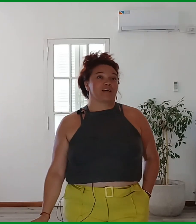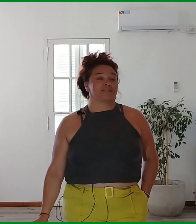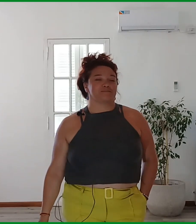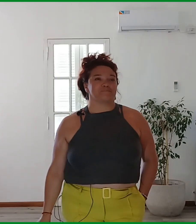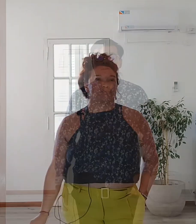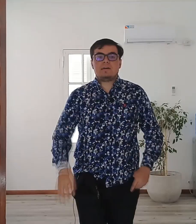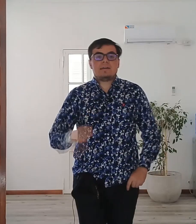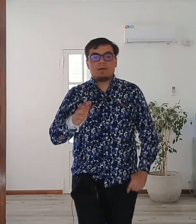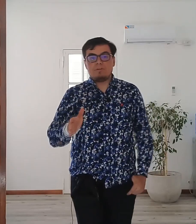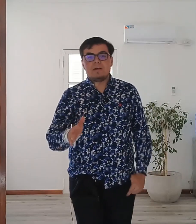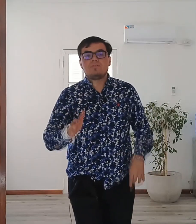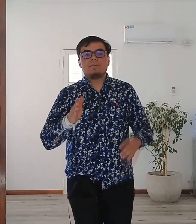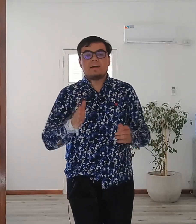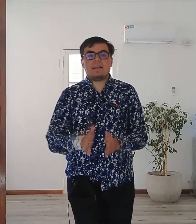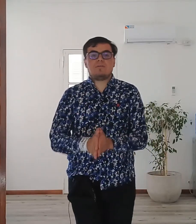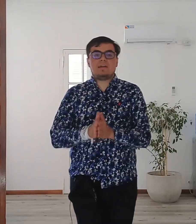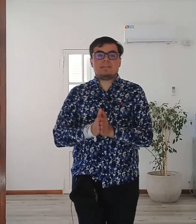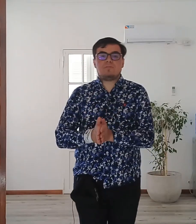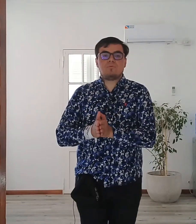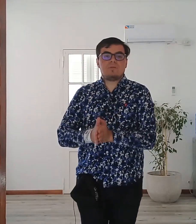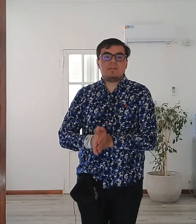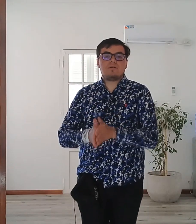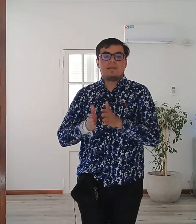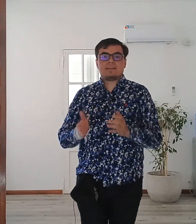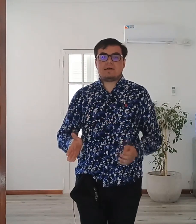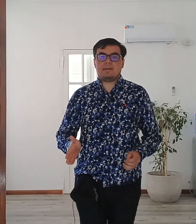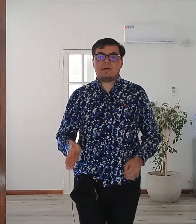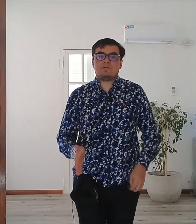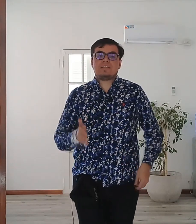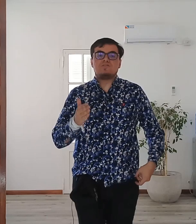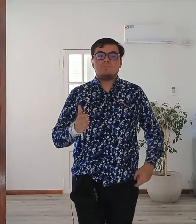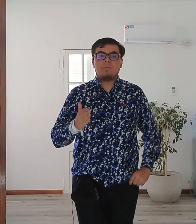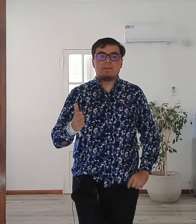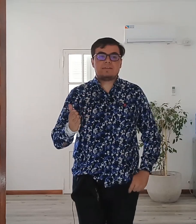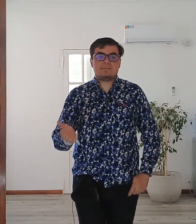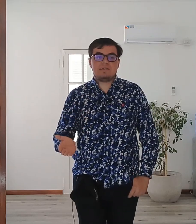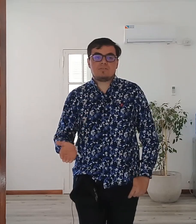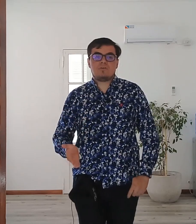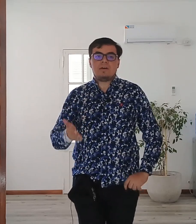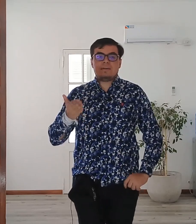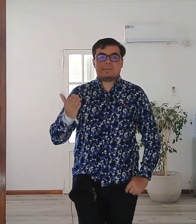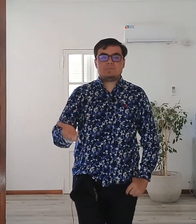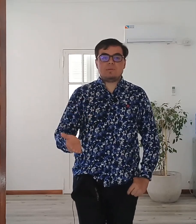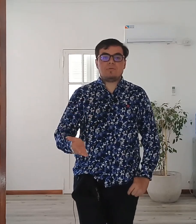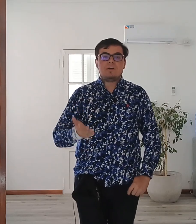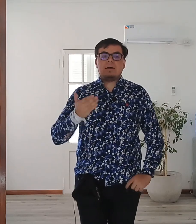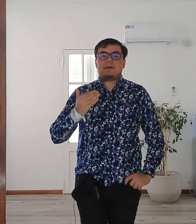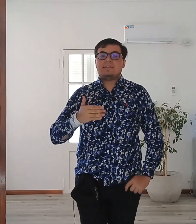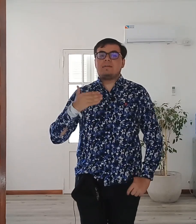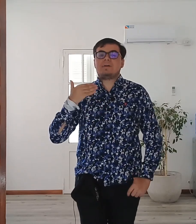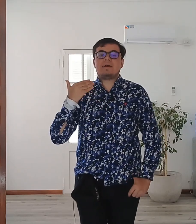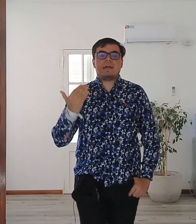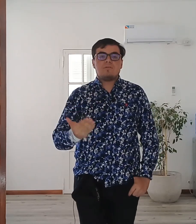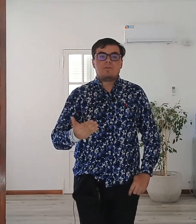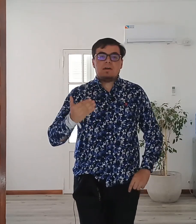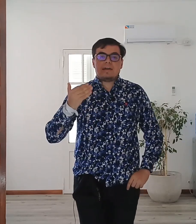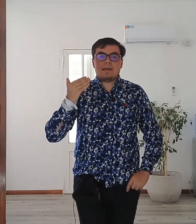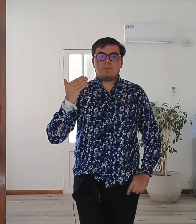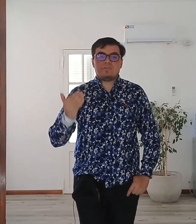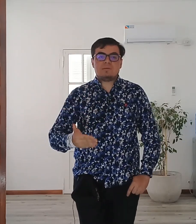hacen. Recapitulando, está claro que el estatus jurídico del arte callejero está sumamente incierto, y asimismo está también claro que el concepto